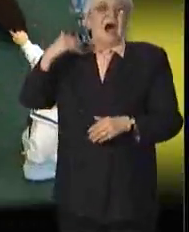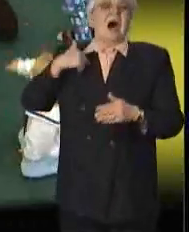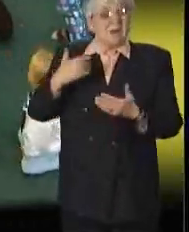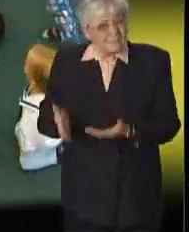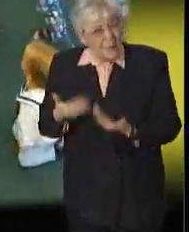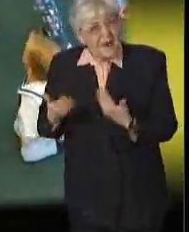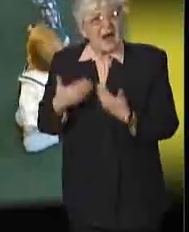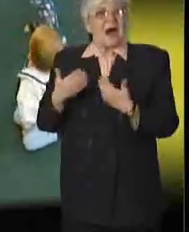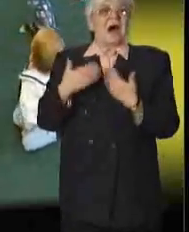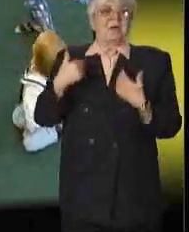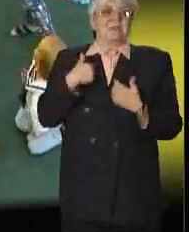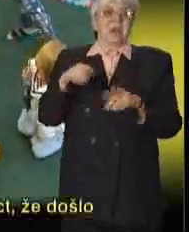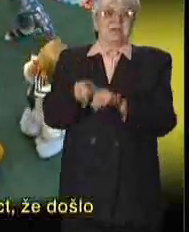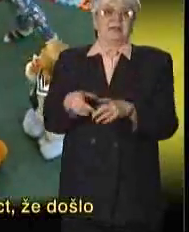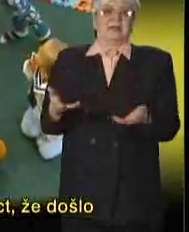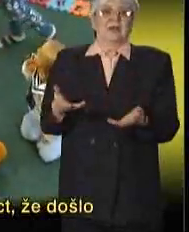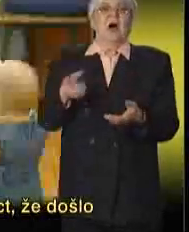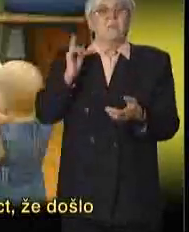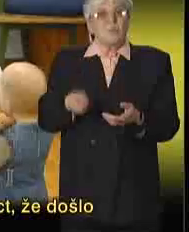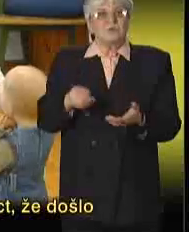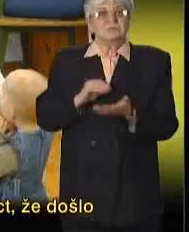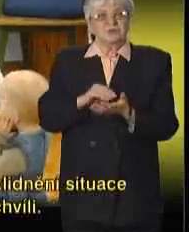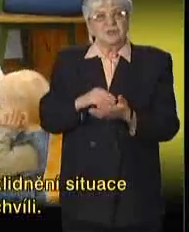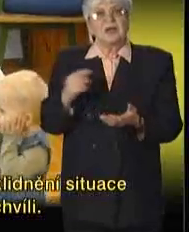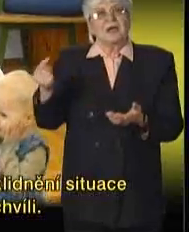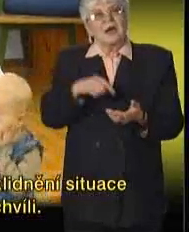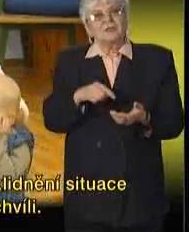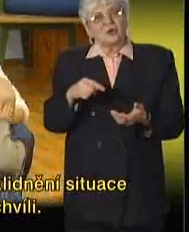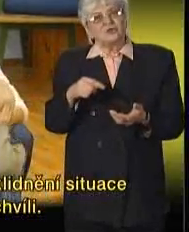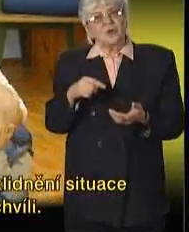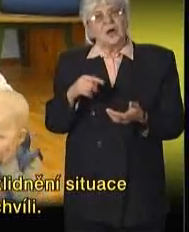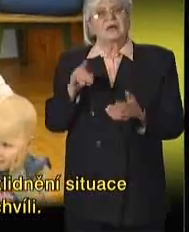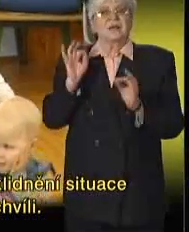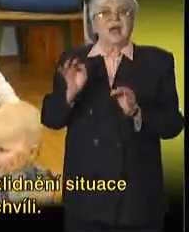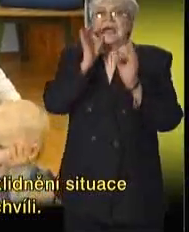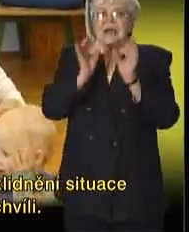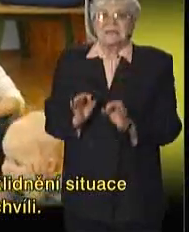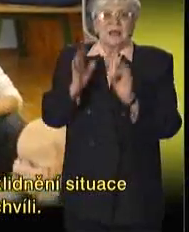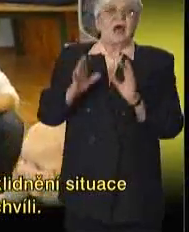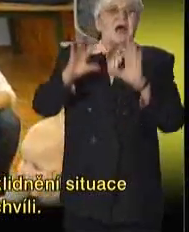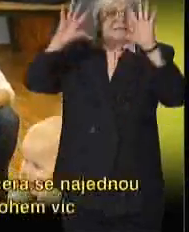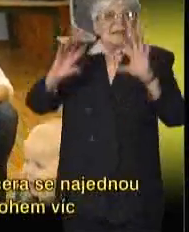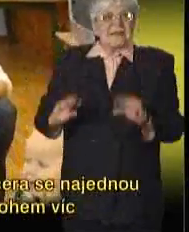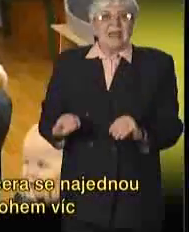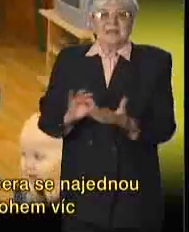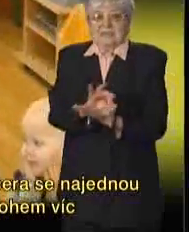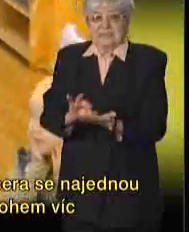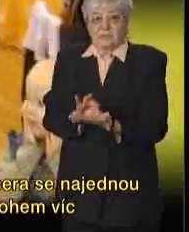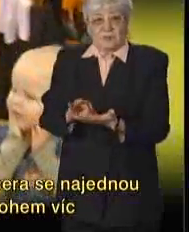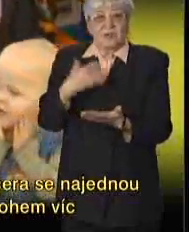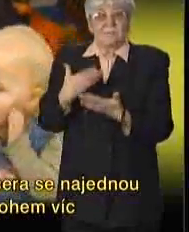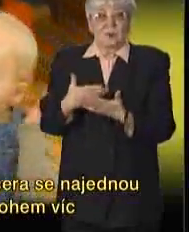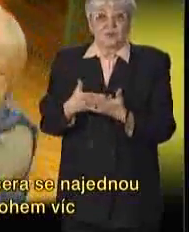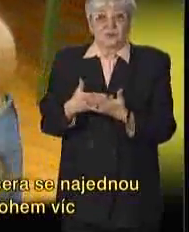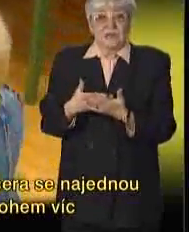pomáhá mi a musím říct, že došlo v podstatě k výraznému sklidnění situace v tu chvíli,